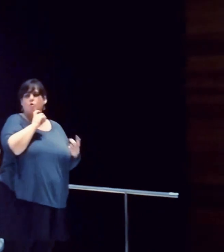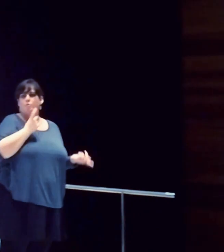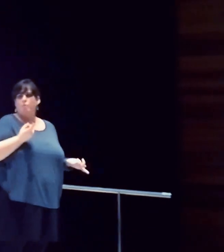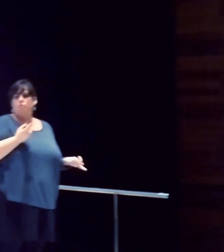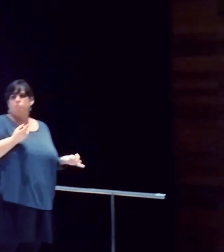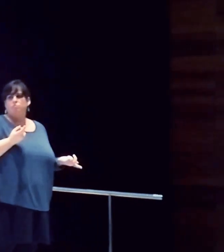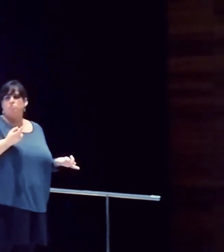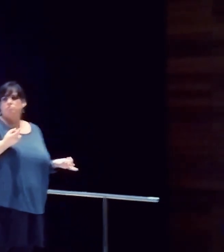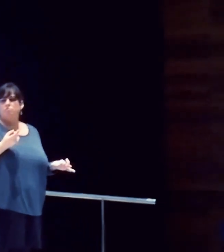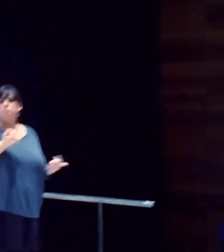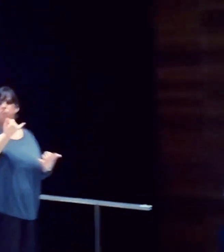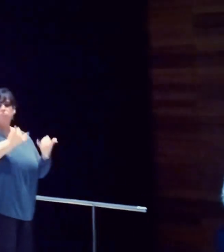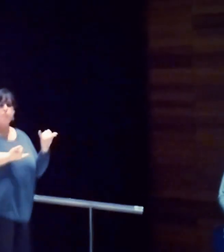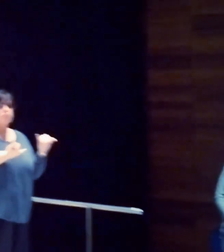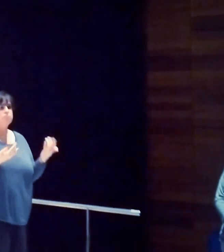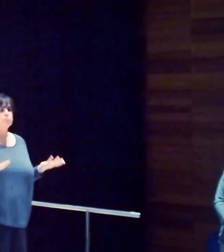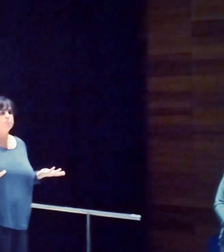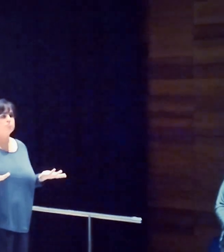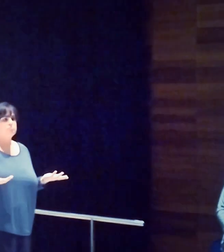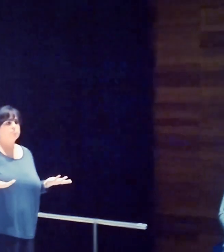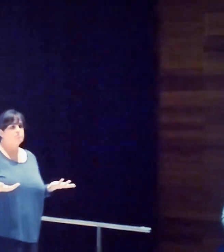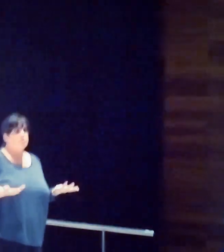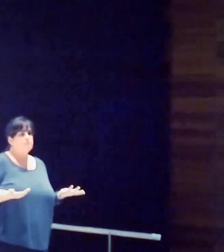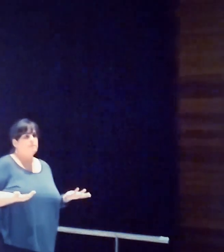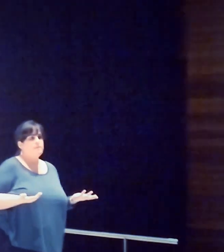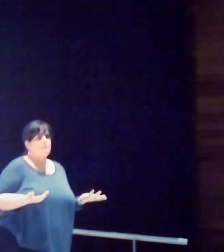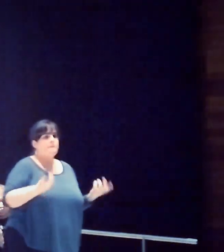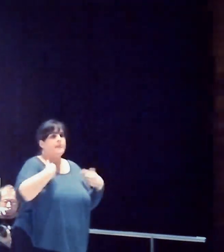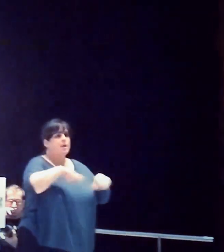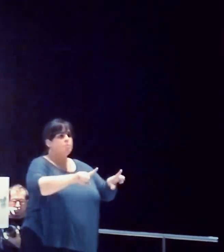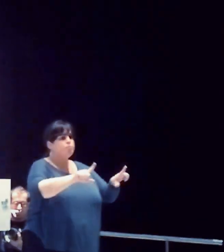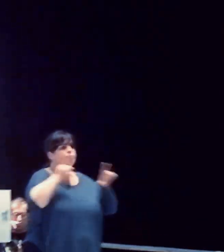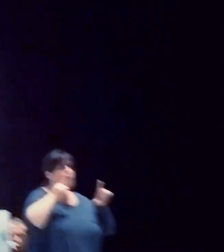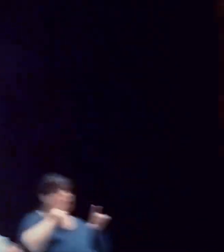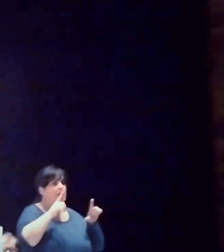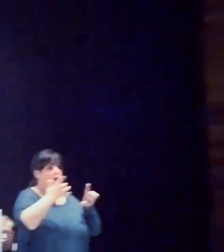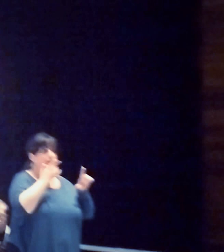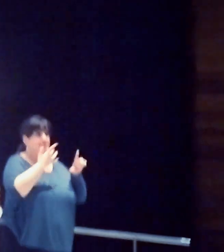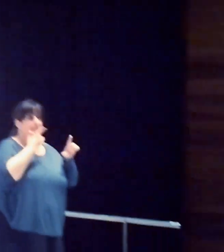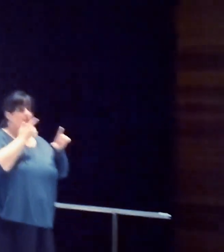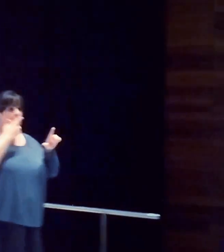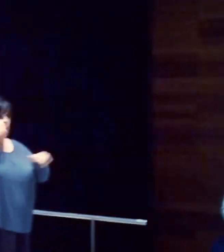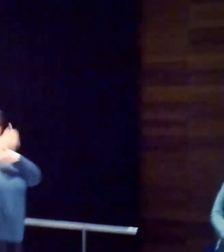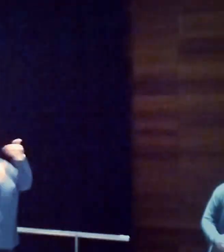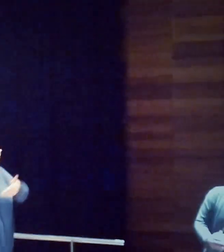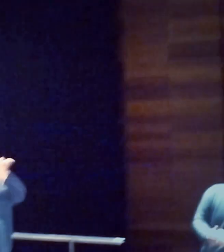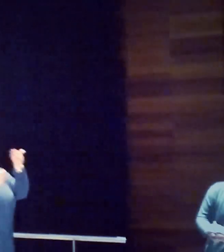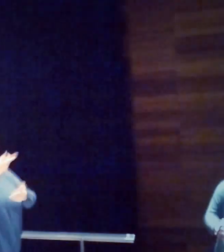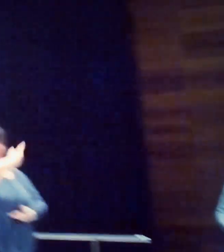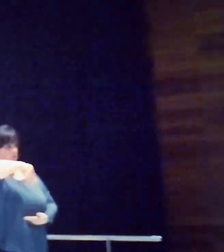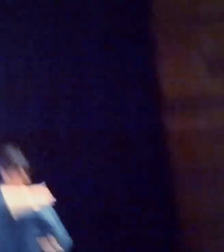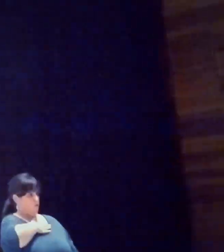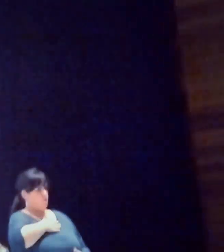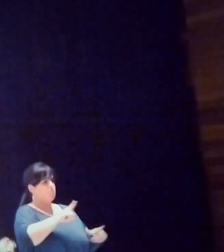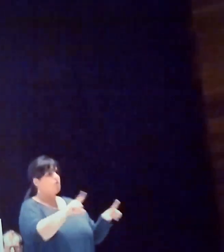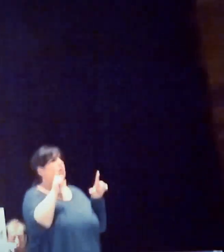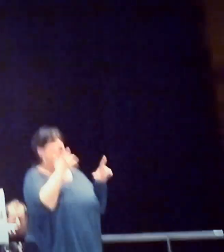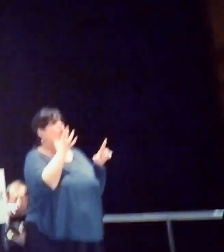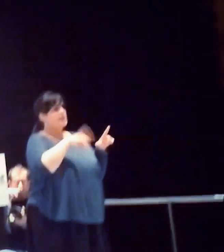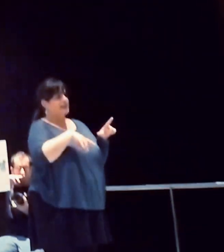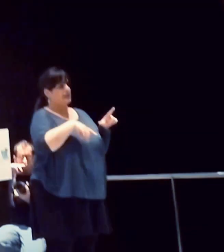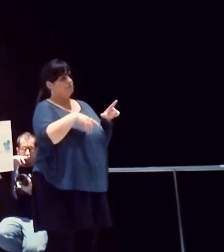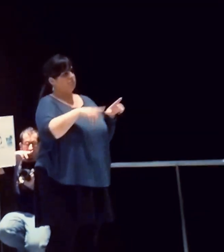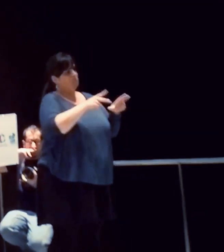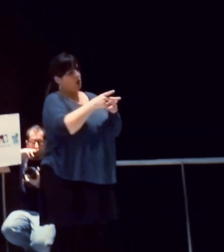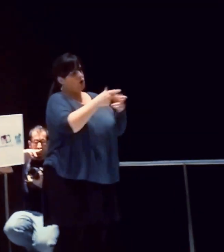eso, mermamente, yo protagonista primordial, no lo son procesos, estoy claro en las clases populares. Si estamos